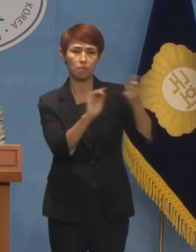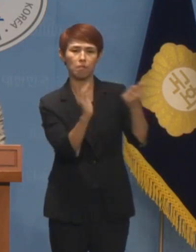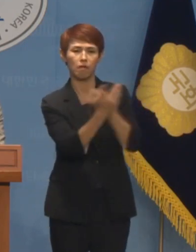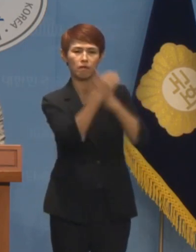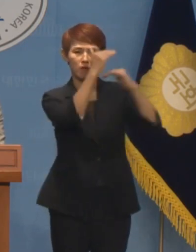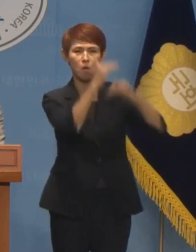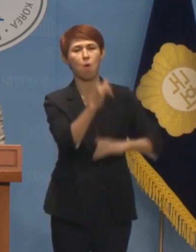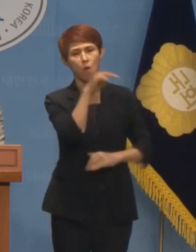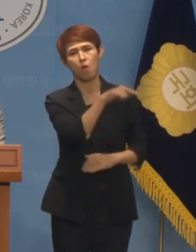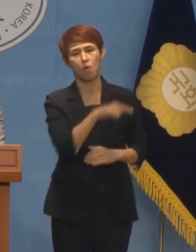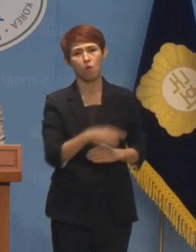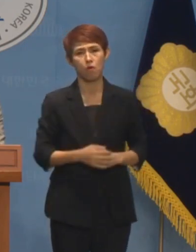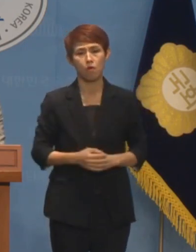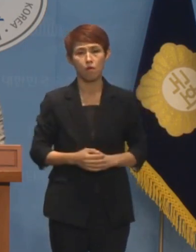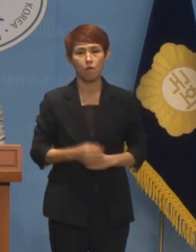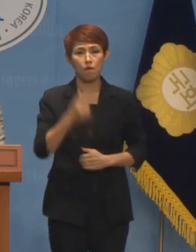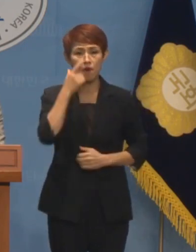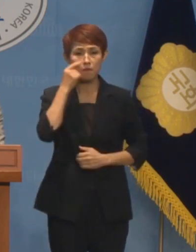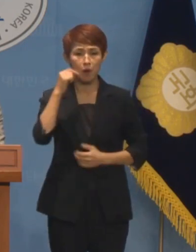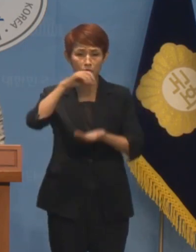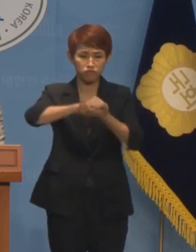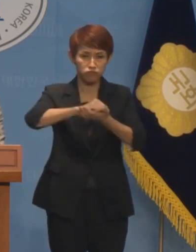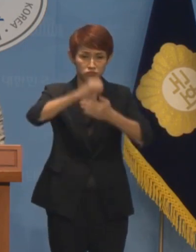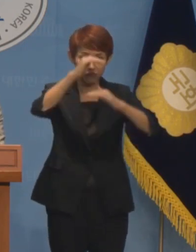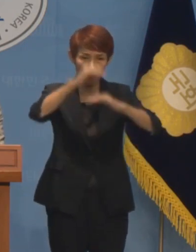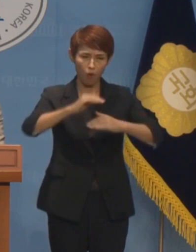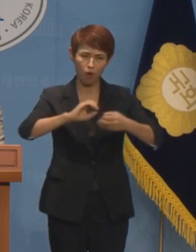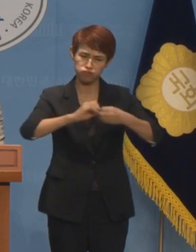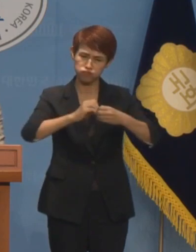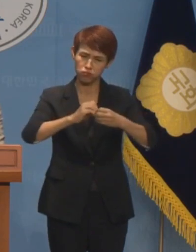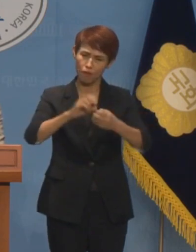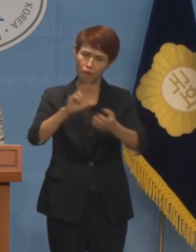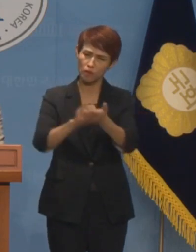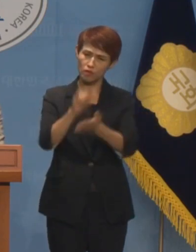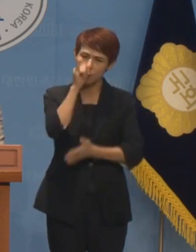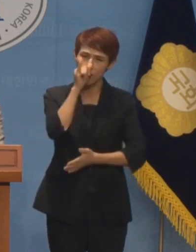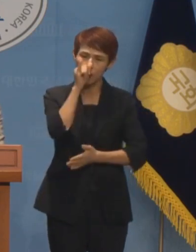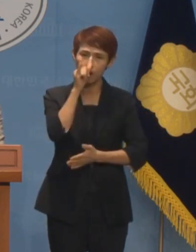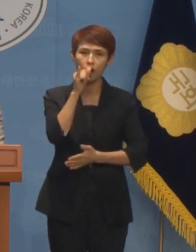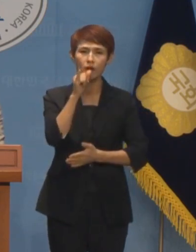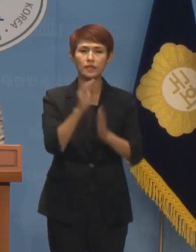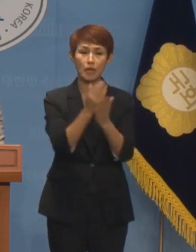명은 일제강점기가 노골적으로 왜곡됐다는 발언까지 했습니다.